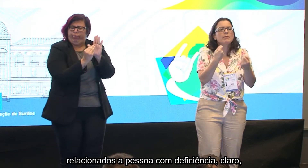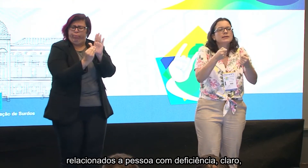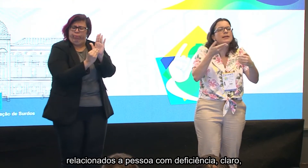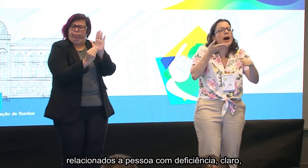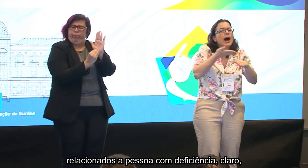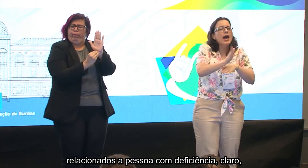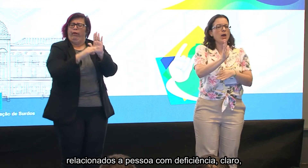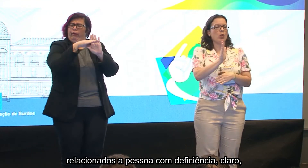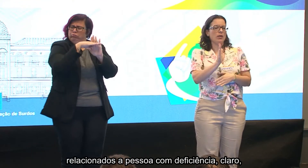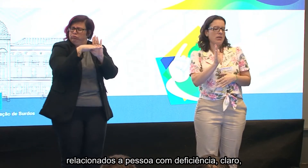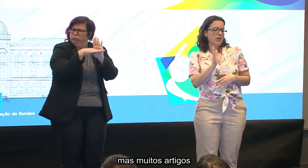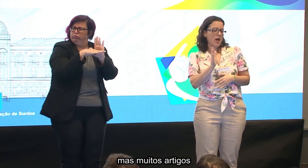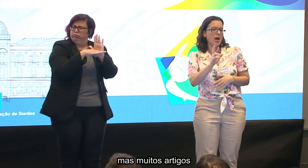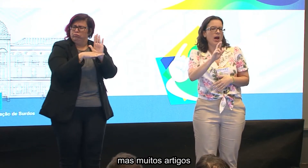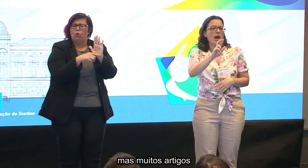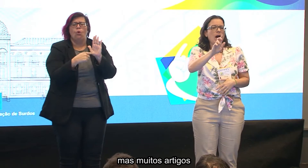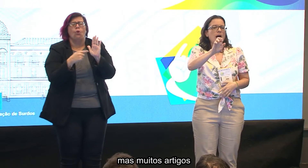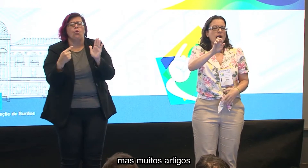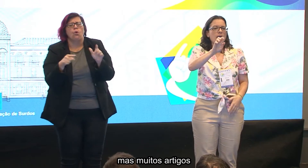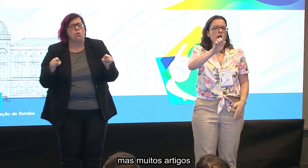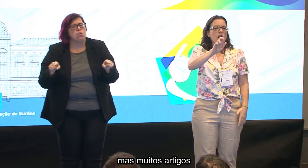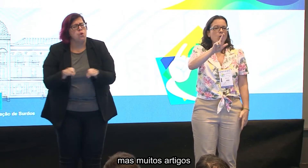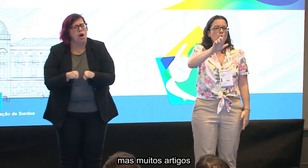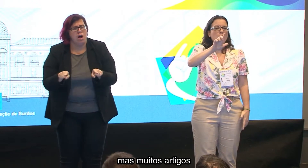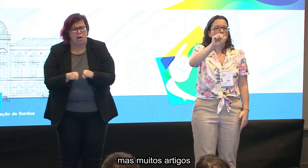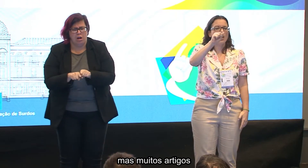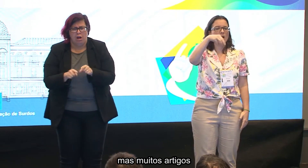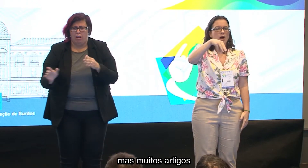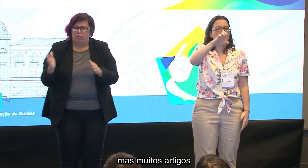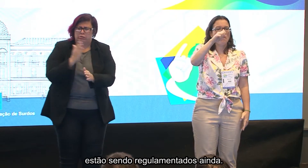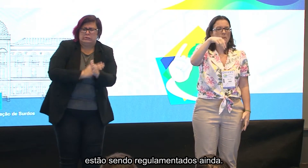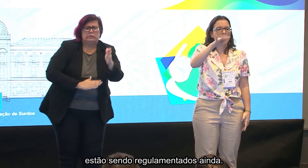com deficiência, claro. Mas muitos artigos estão